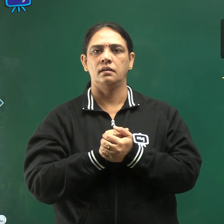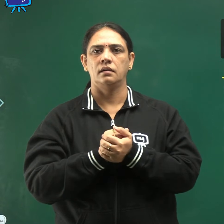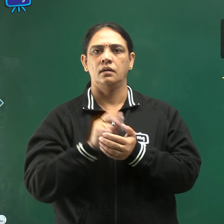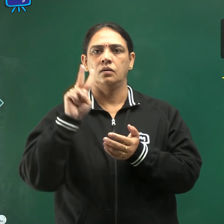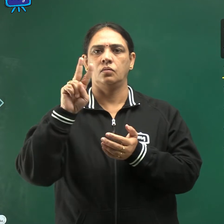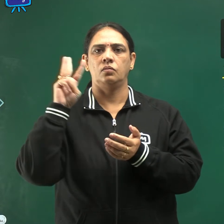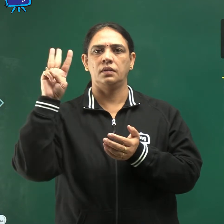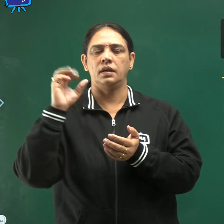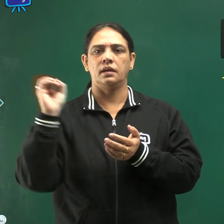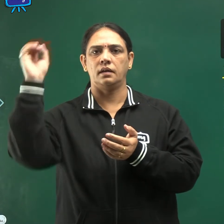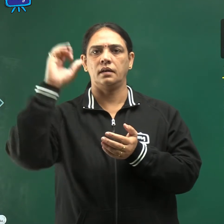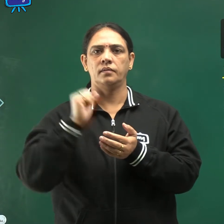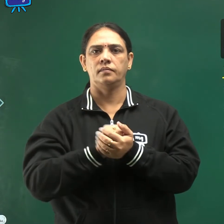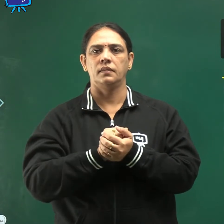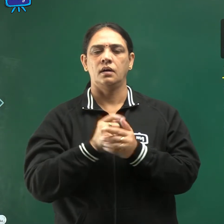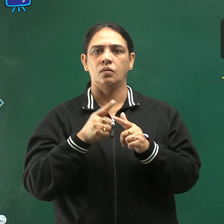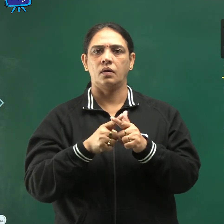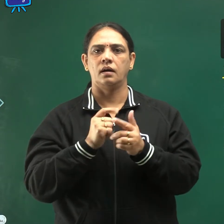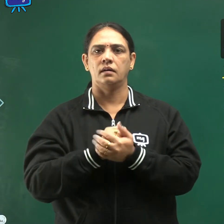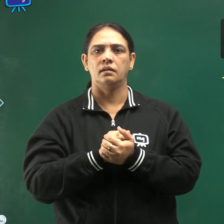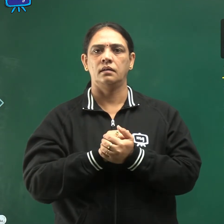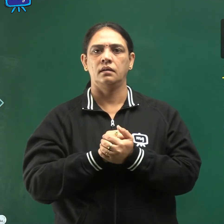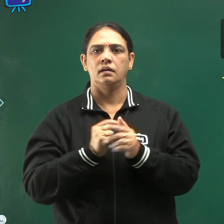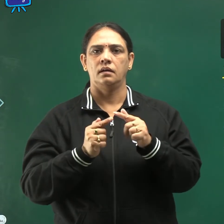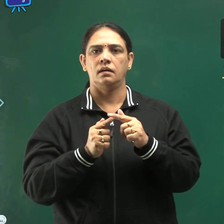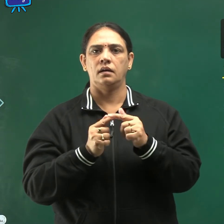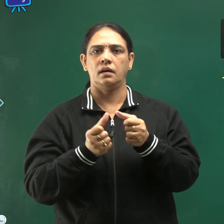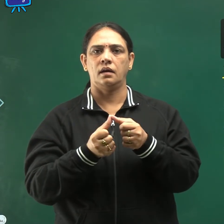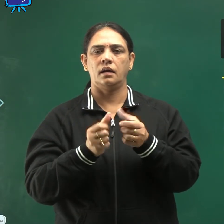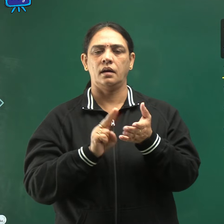23 डिग्री गुणा tan